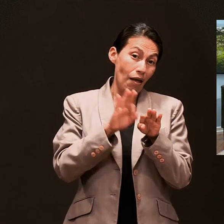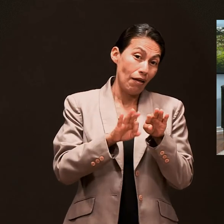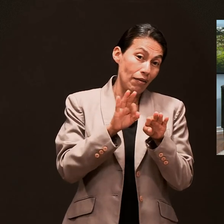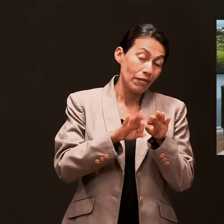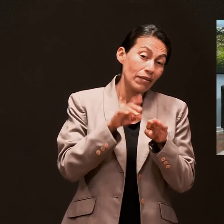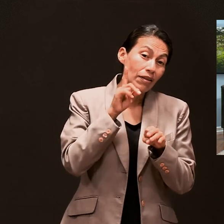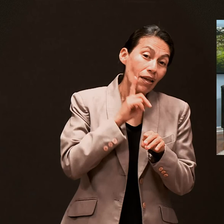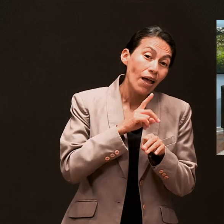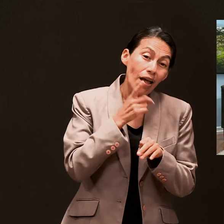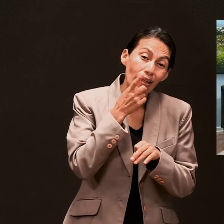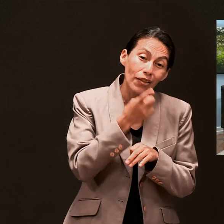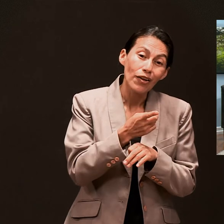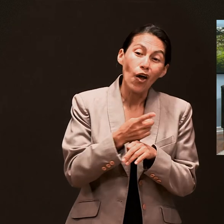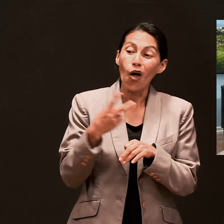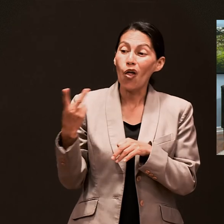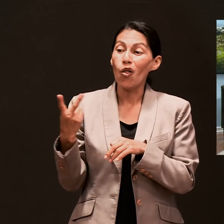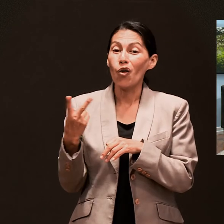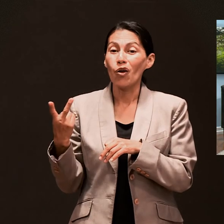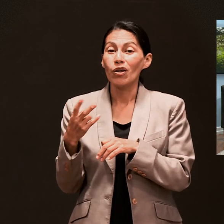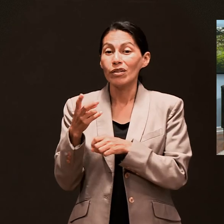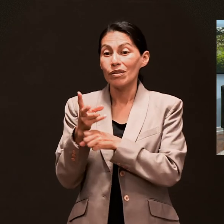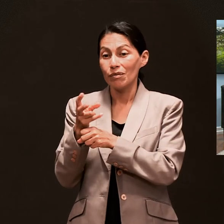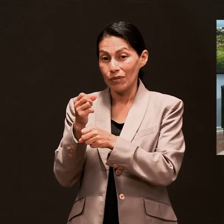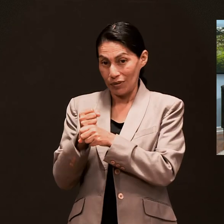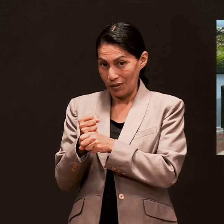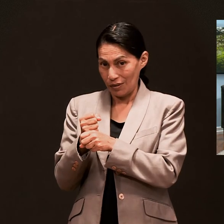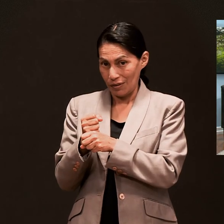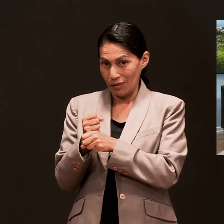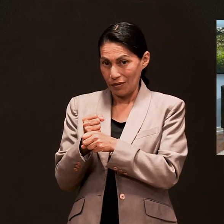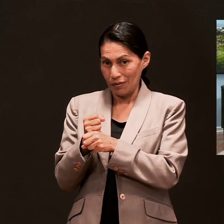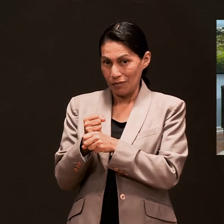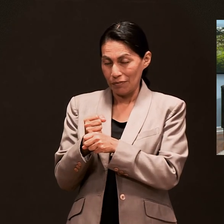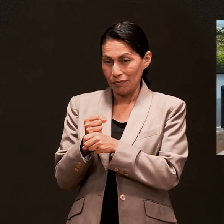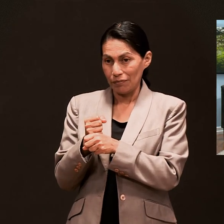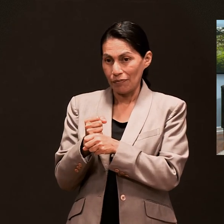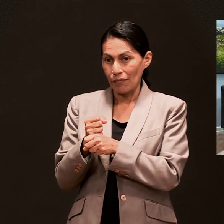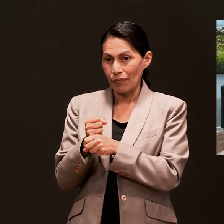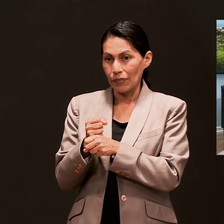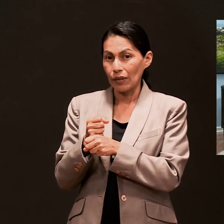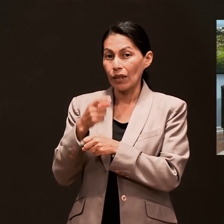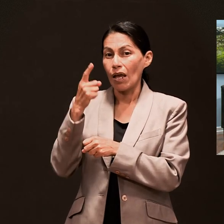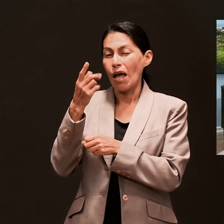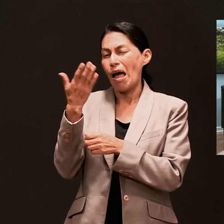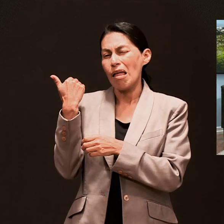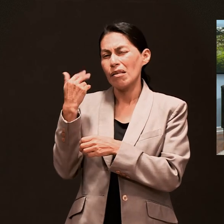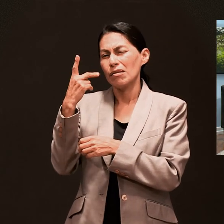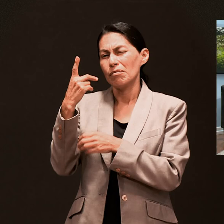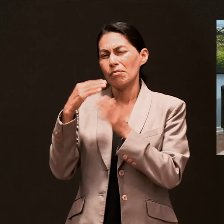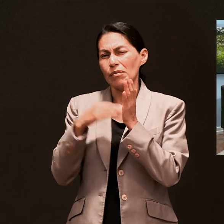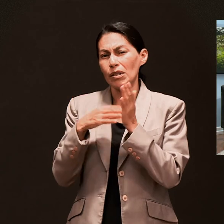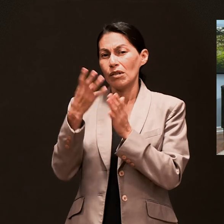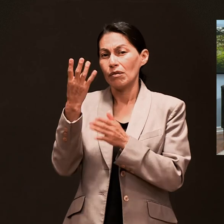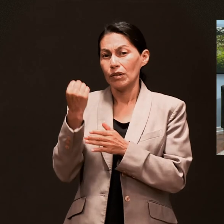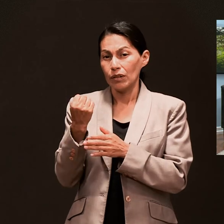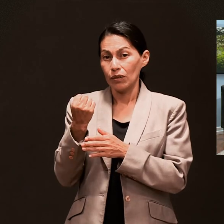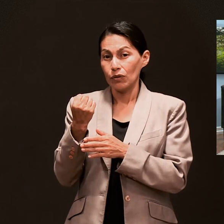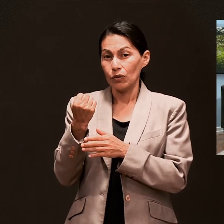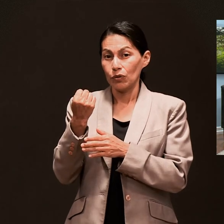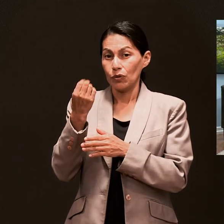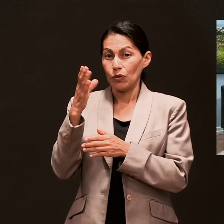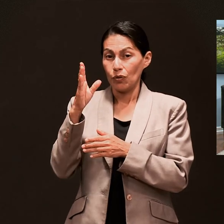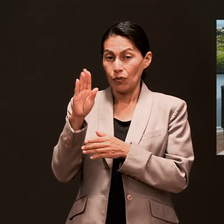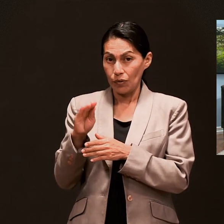me las voy a llevar de invitada Pues de invitadas ya no fue porque ya hasta la fecha del de